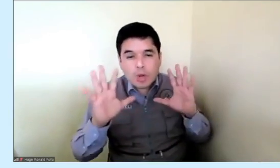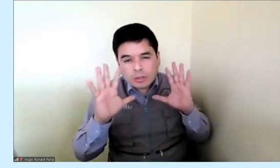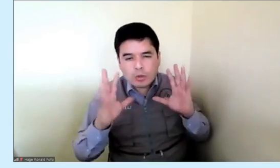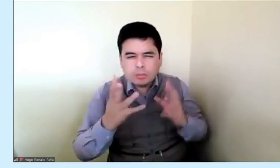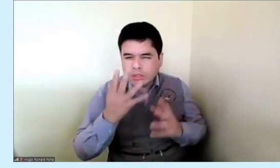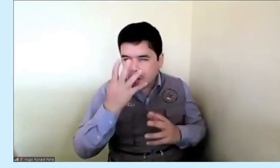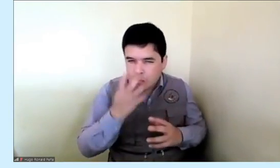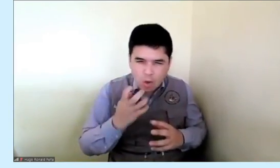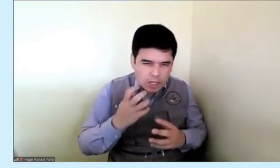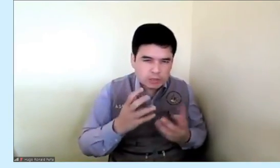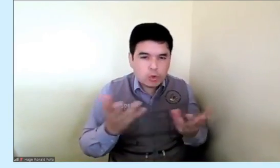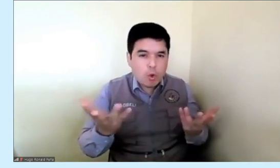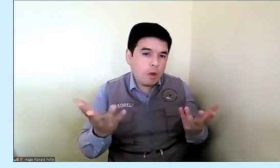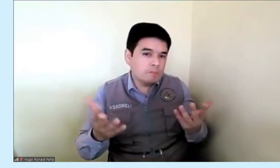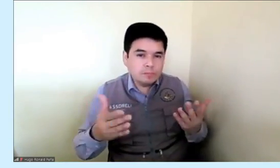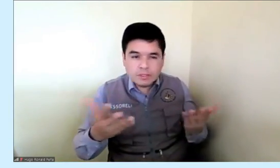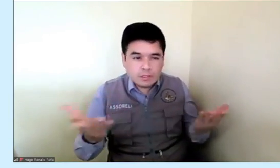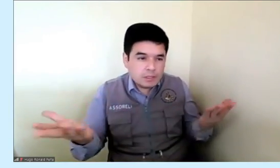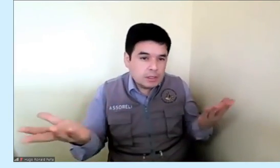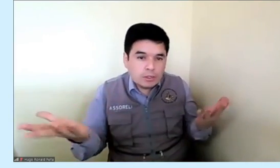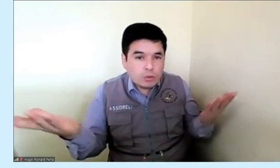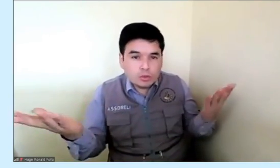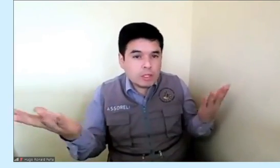Alguna expresión un poco molesta,